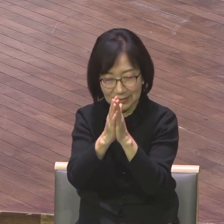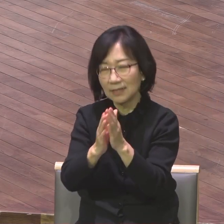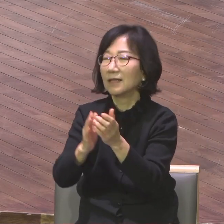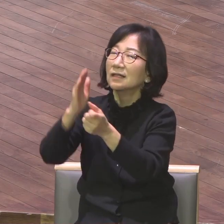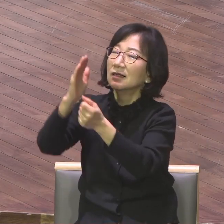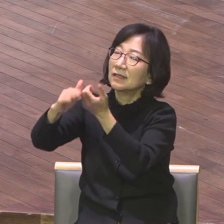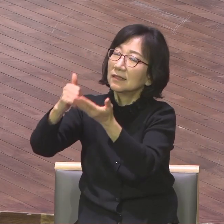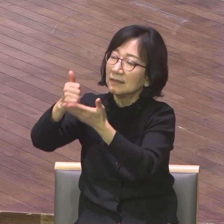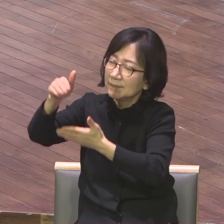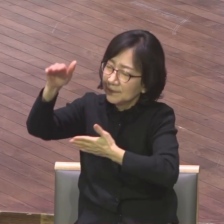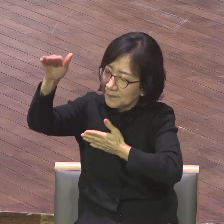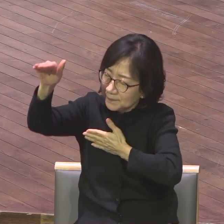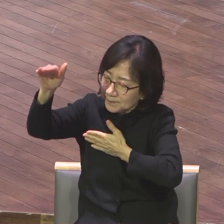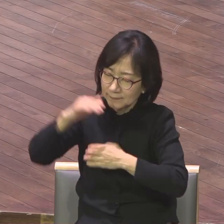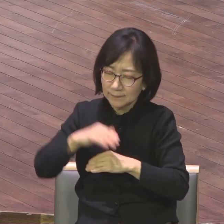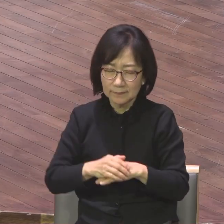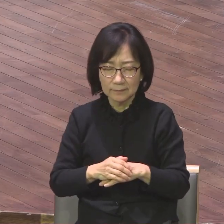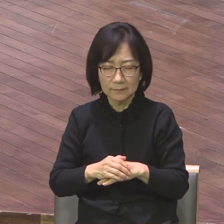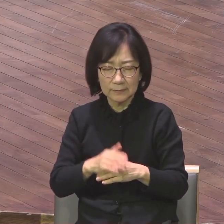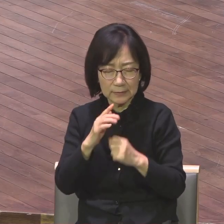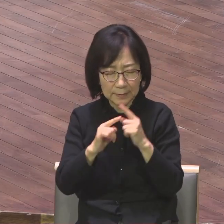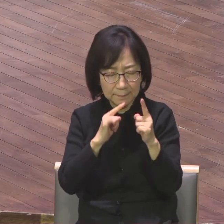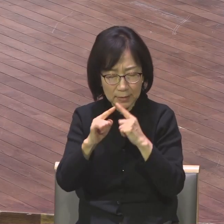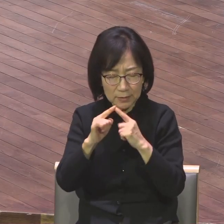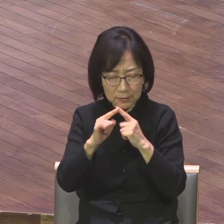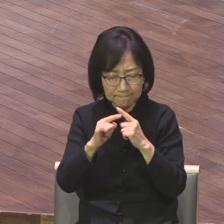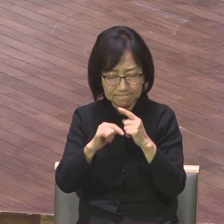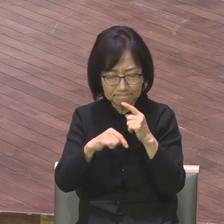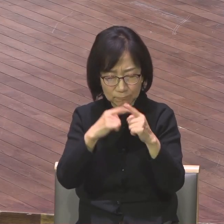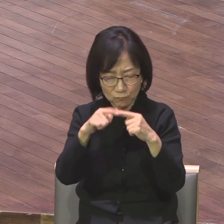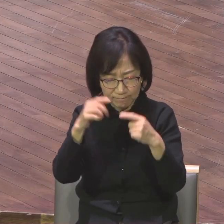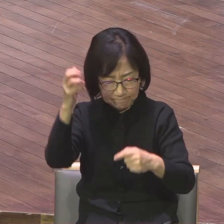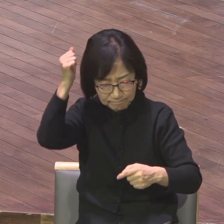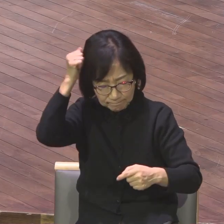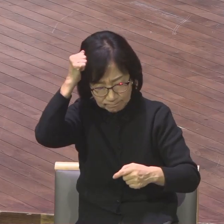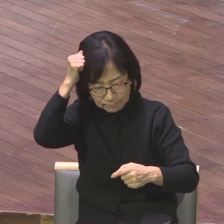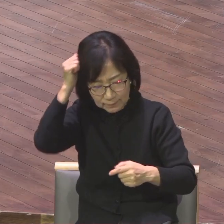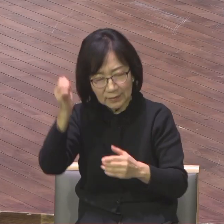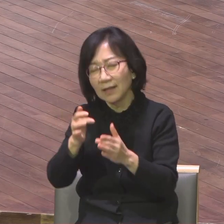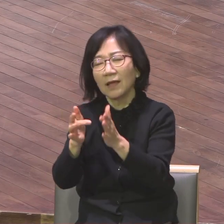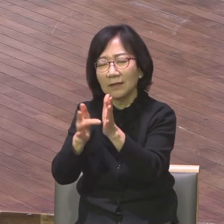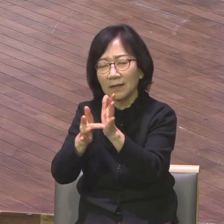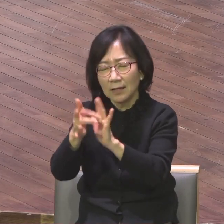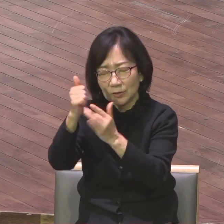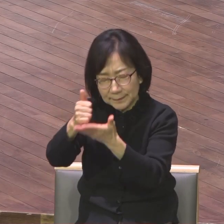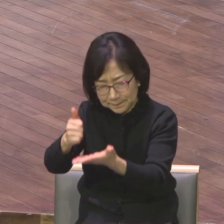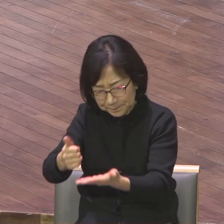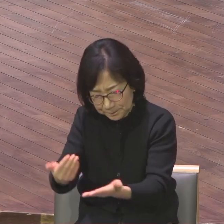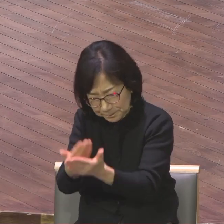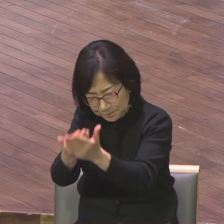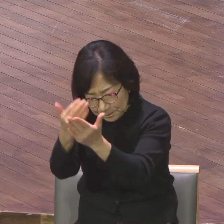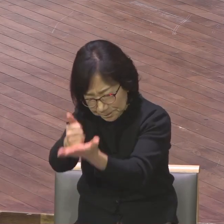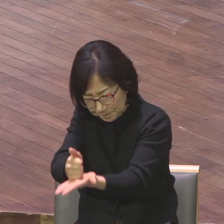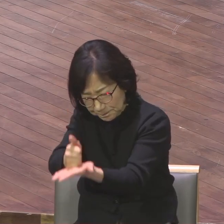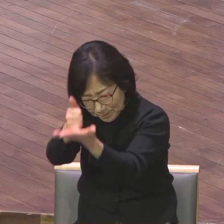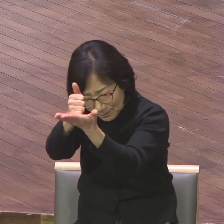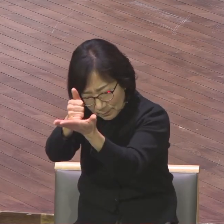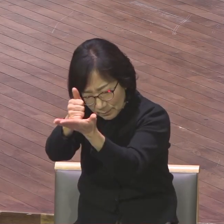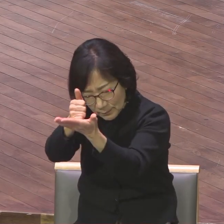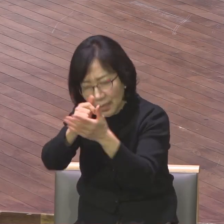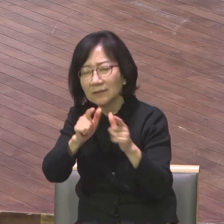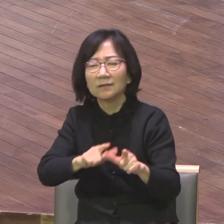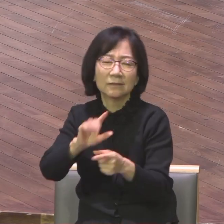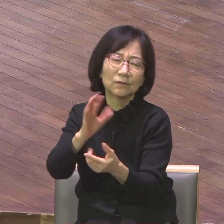듣고 우리 예원교회 사랑하는 성도들이 예수님을 흥하게 하는 삶을 살게 하여 주옵소서.